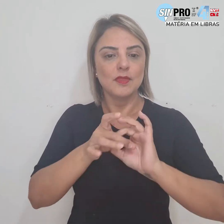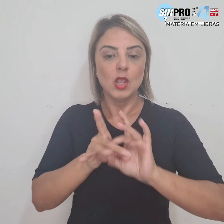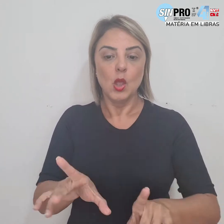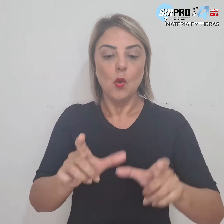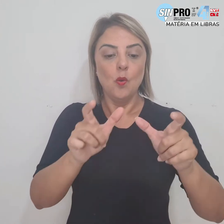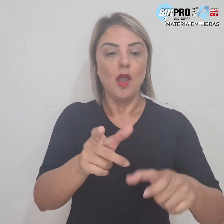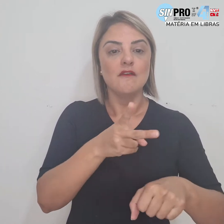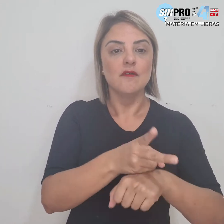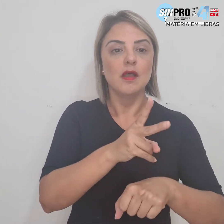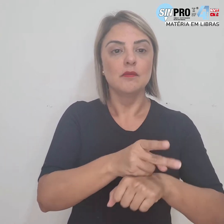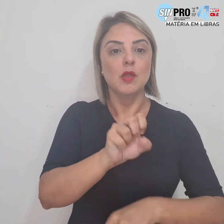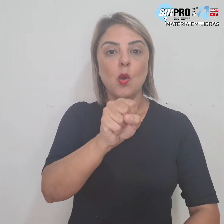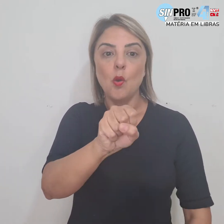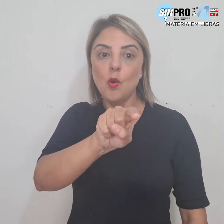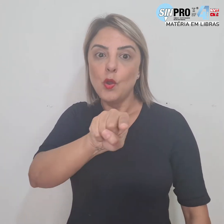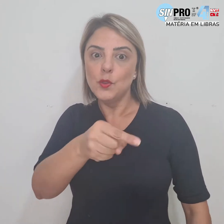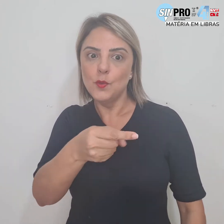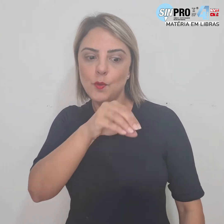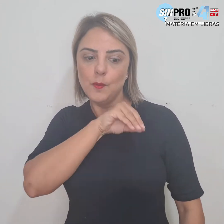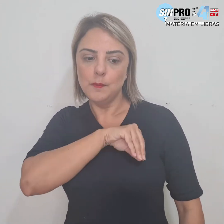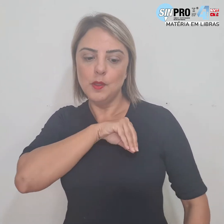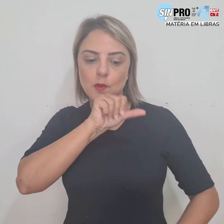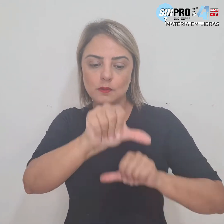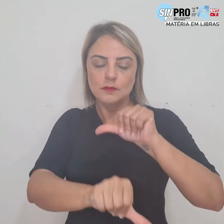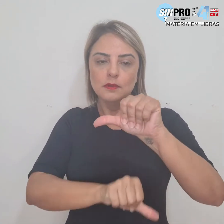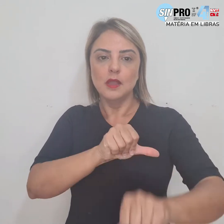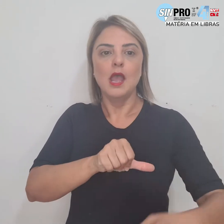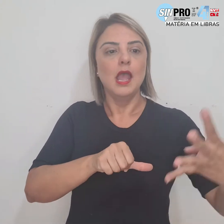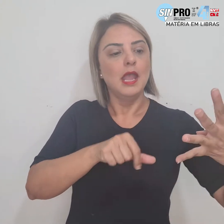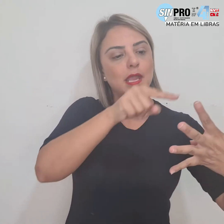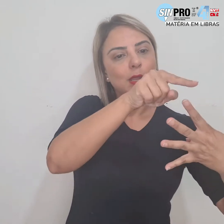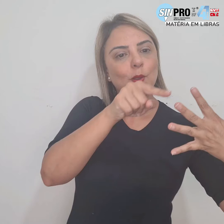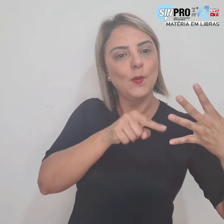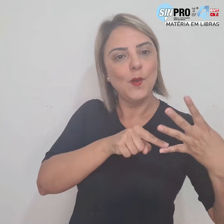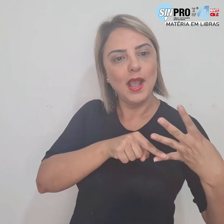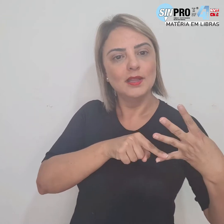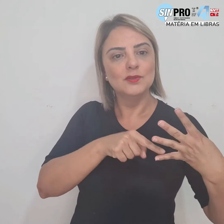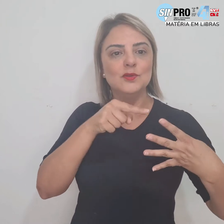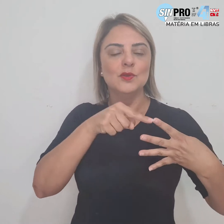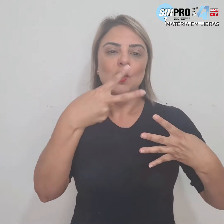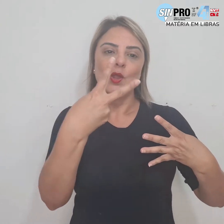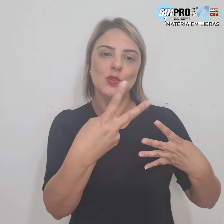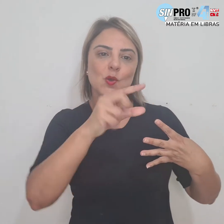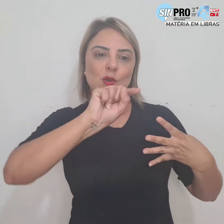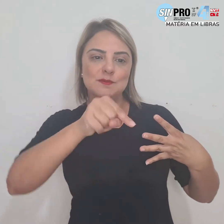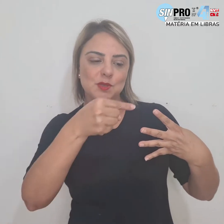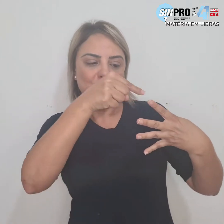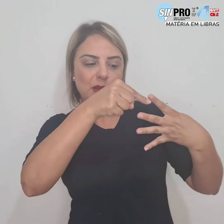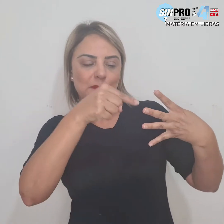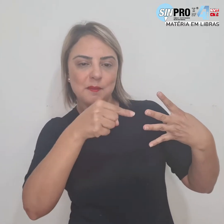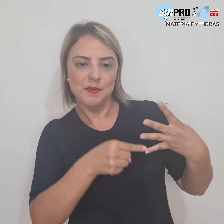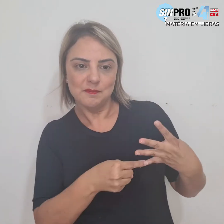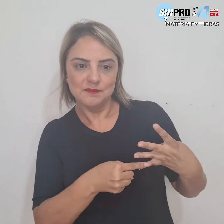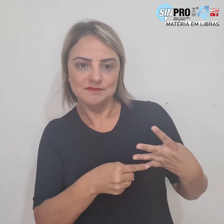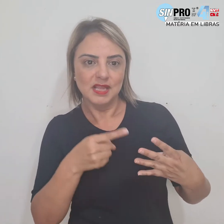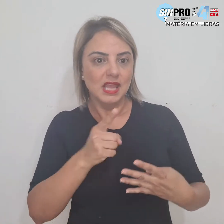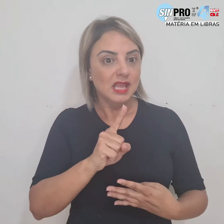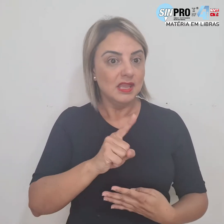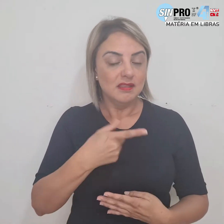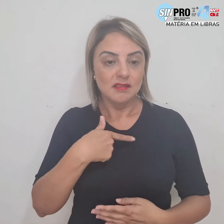cargo vago com salário de 8.000 seja transformado em 4 vagas com salário de 2.000 cada. Tudo isso sem passar